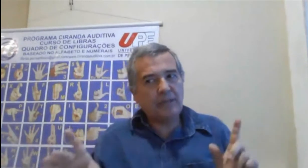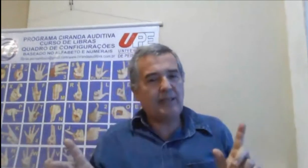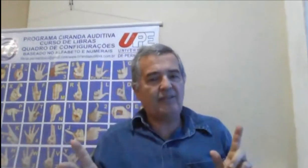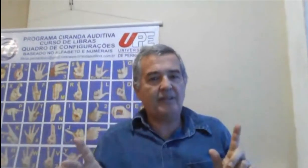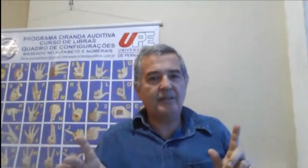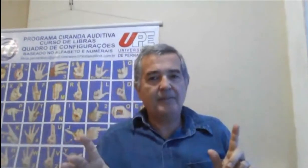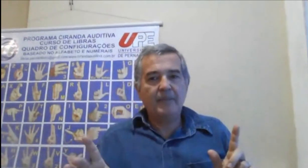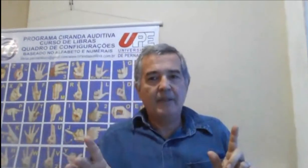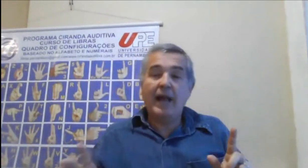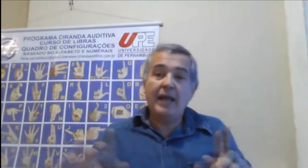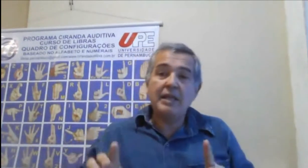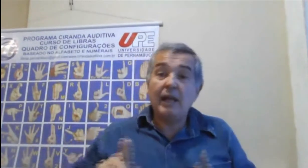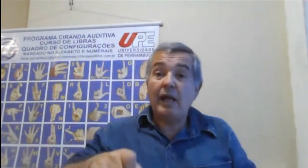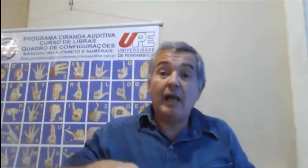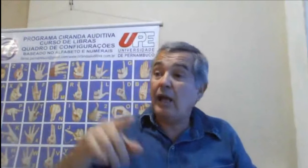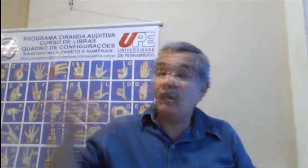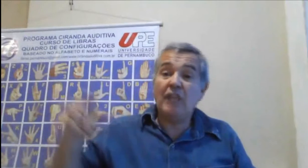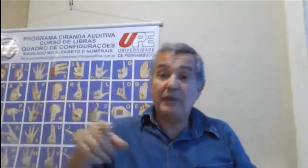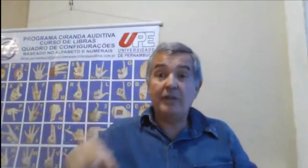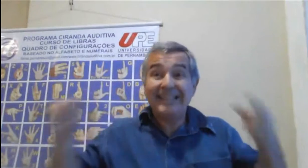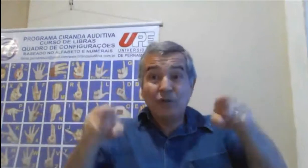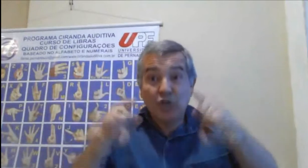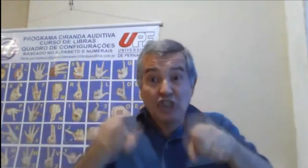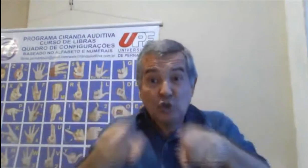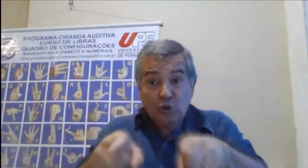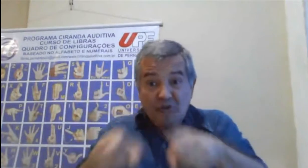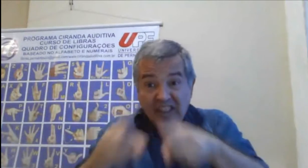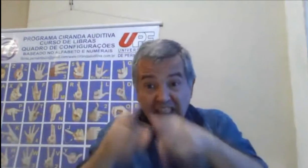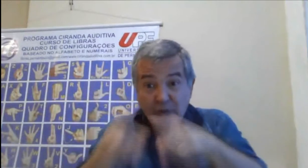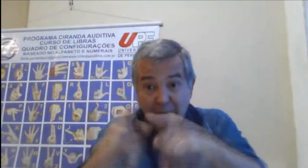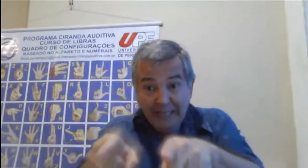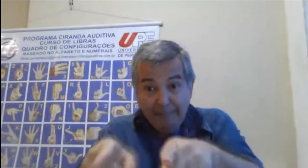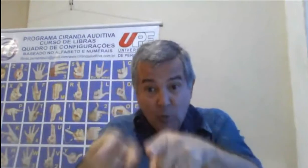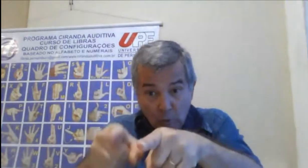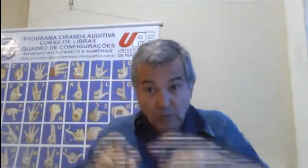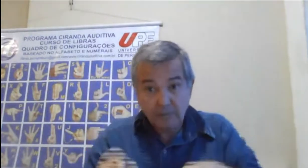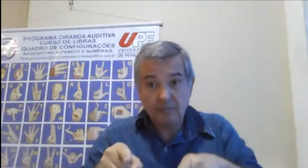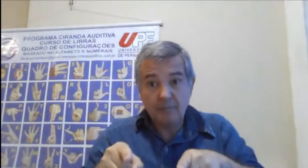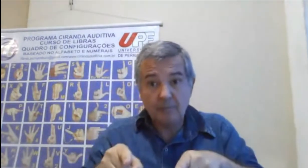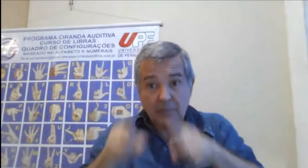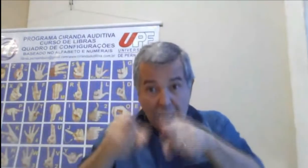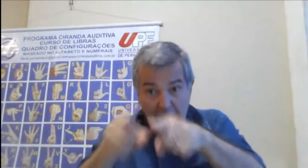nada a ver. Aí a intérprete do Instituto Federal de Pernambuco,